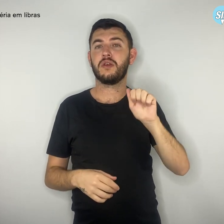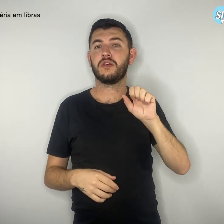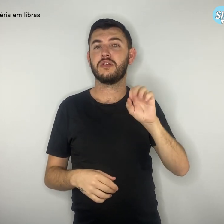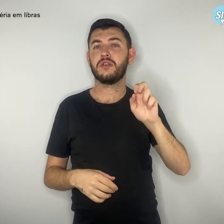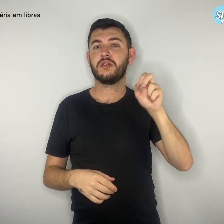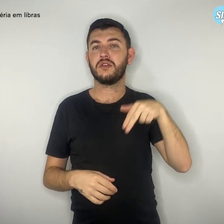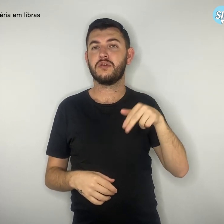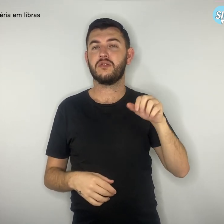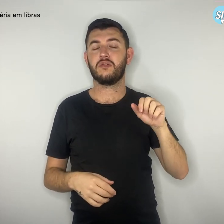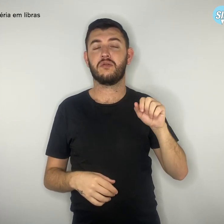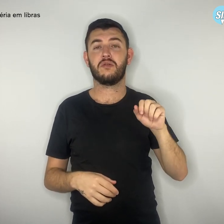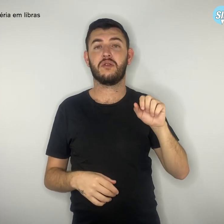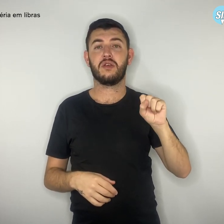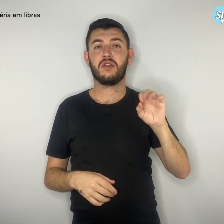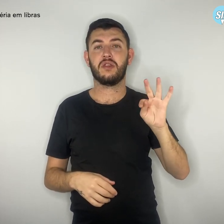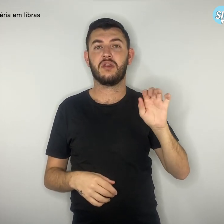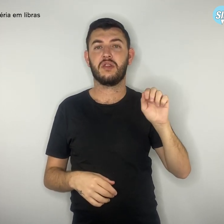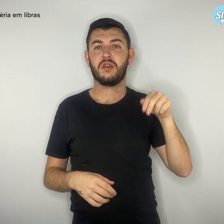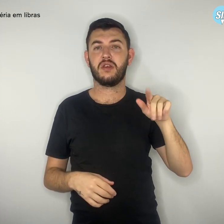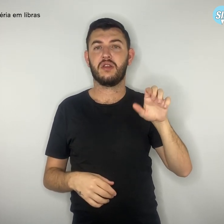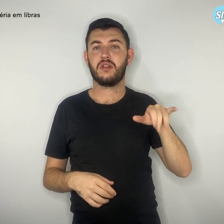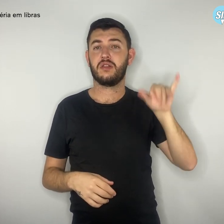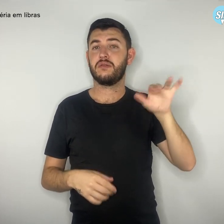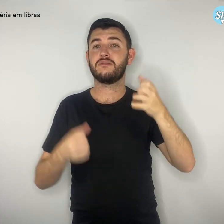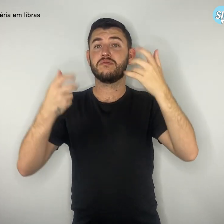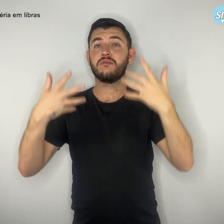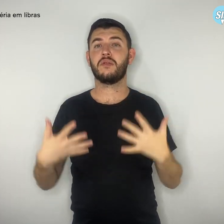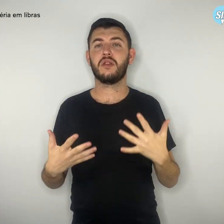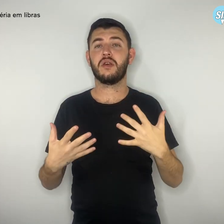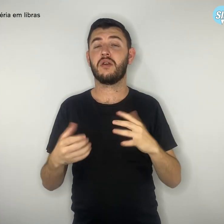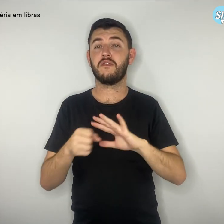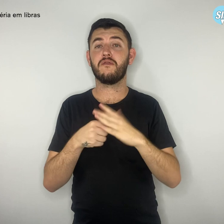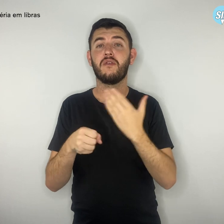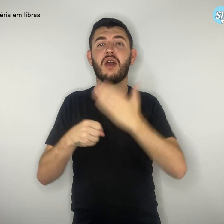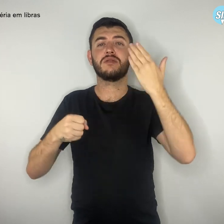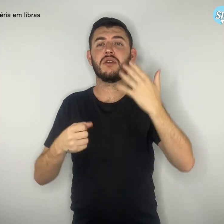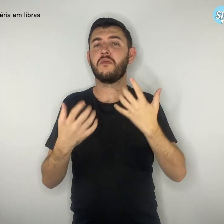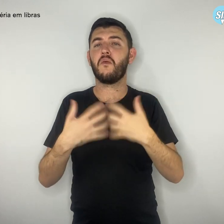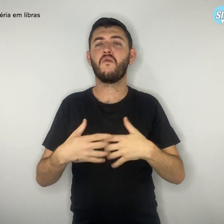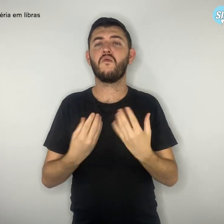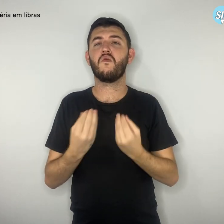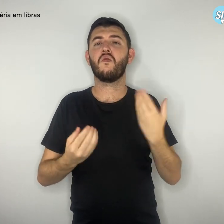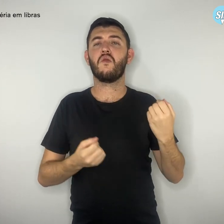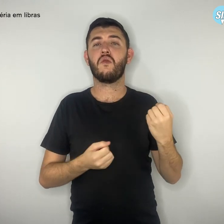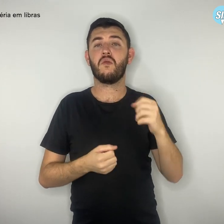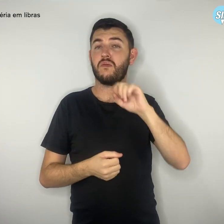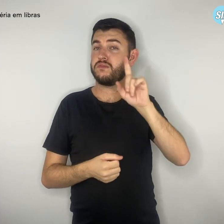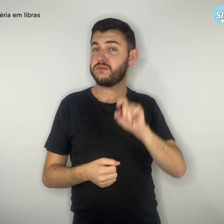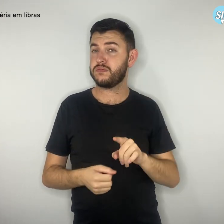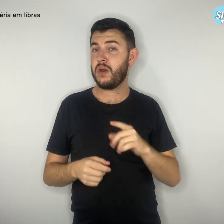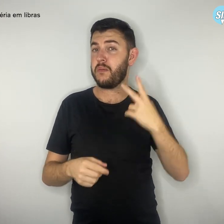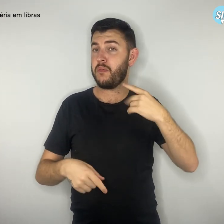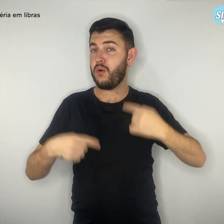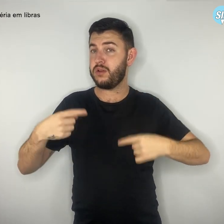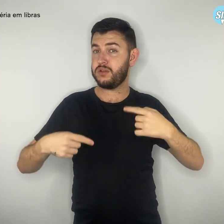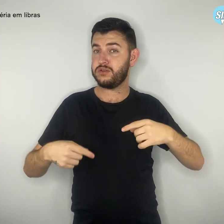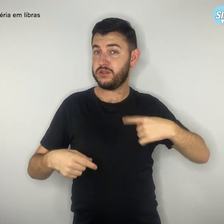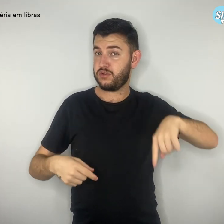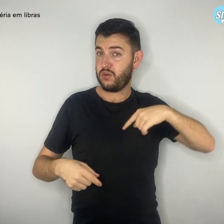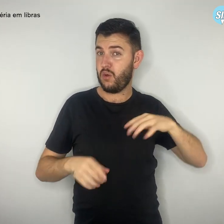autor de Como Funciona o Fascismo, a Política do Nós e Eles. Nesse